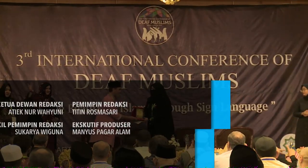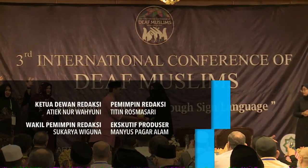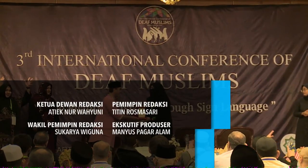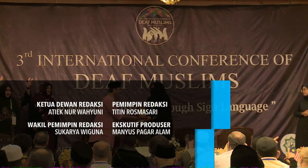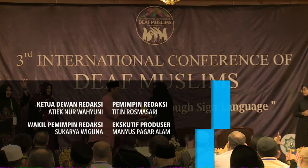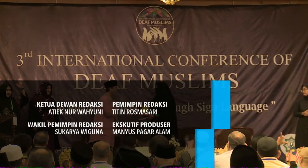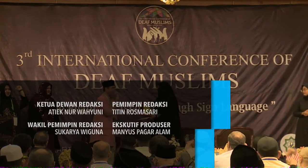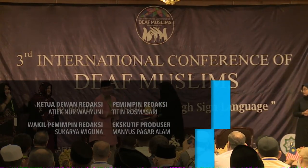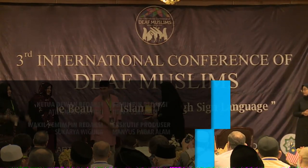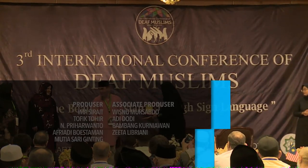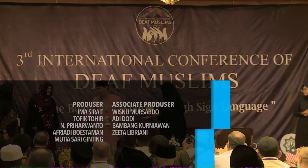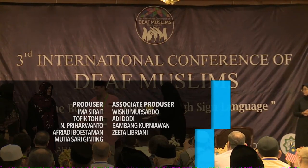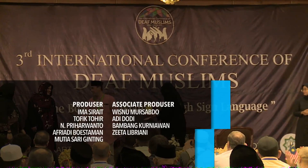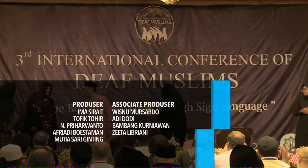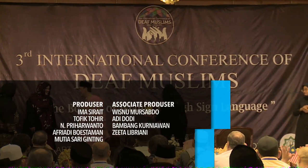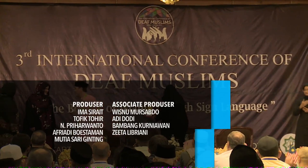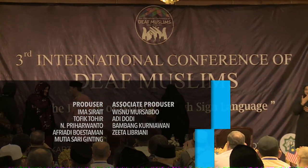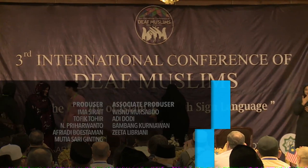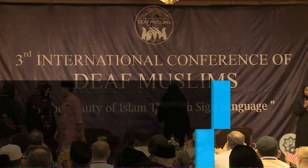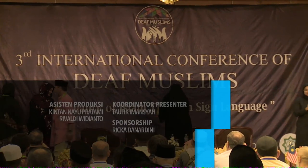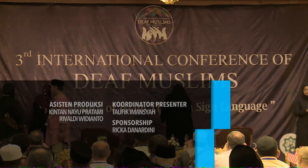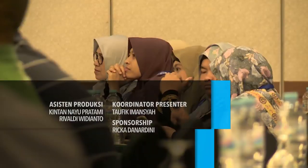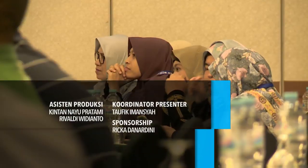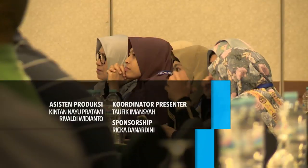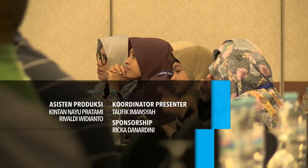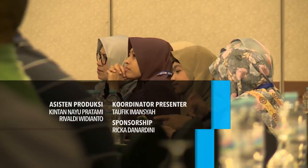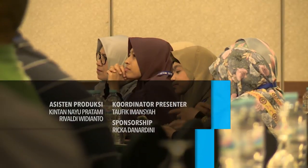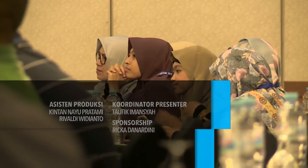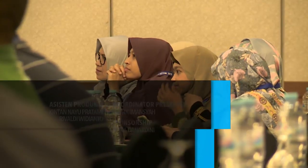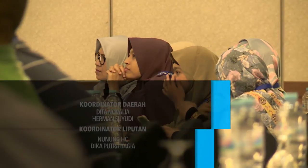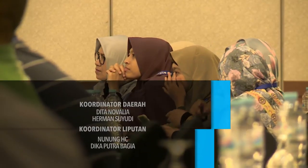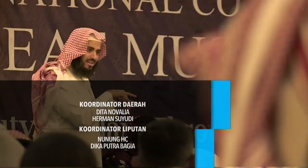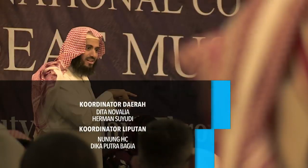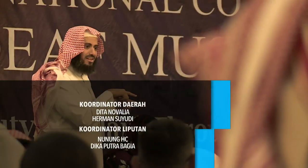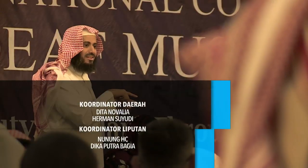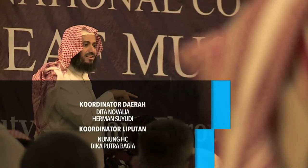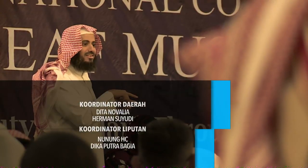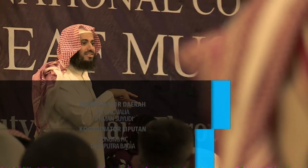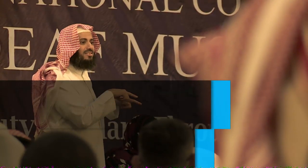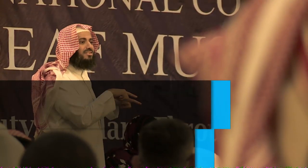Dengan diselenggarakannya konferensi ini, diharapkan lebih banyak masyarakat yang menunjukkan